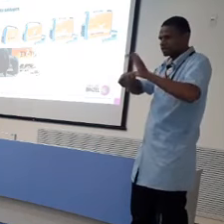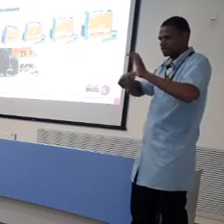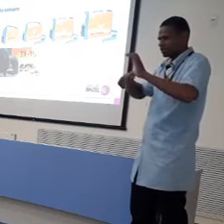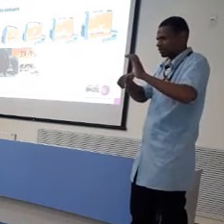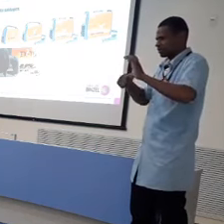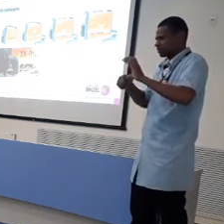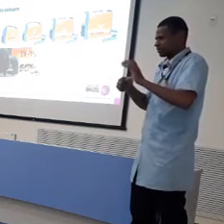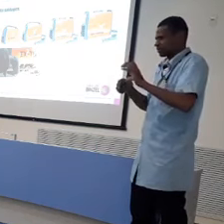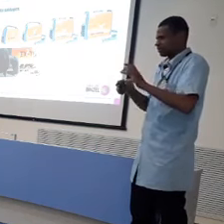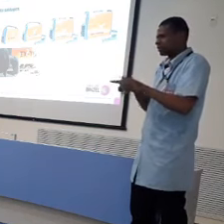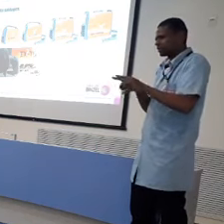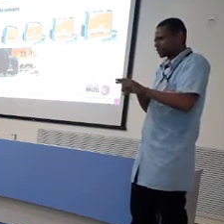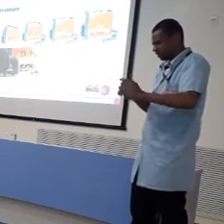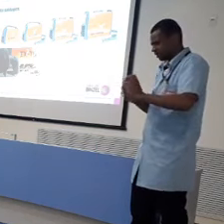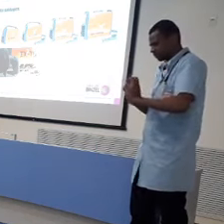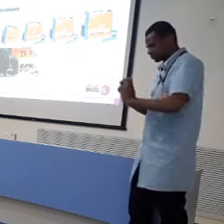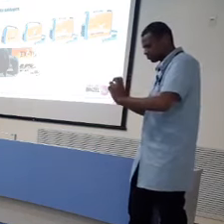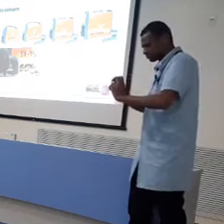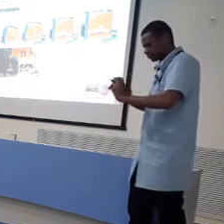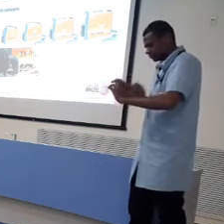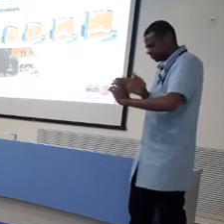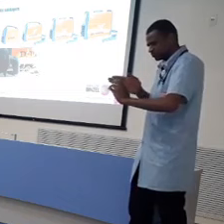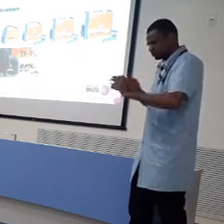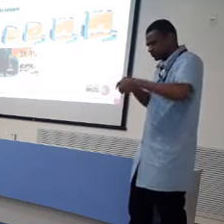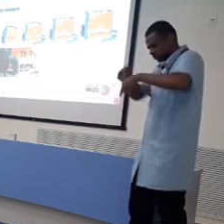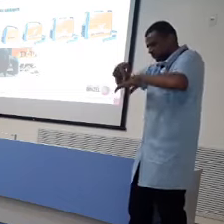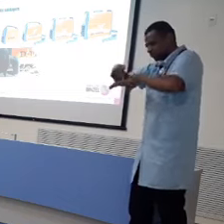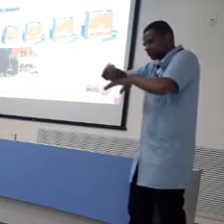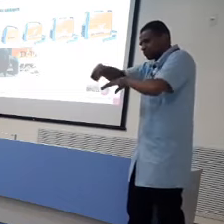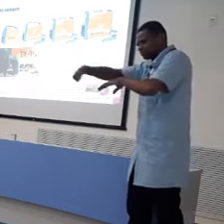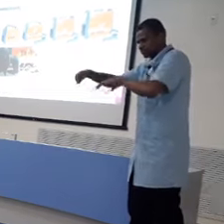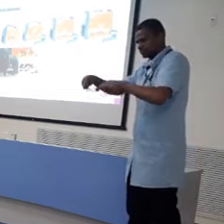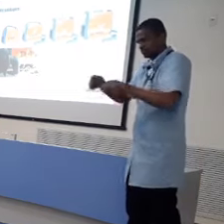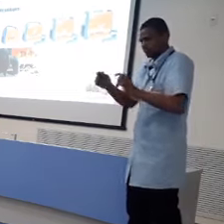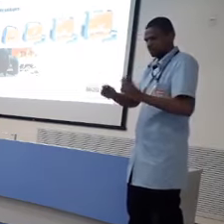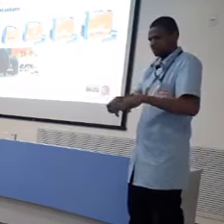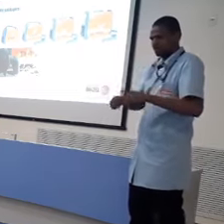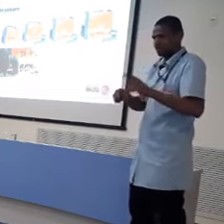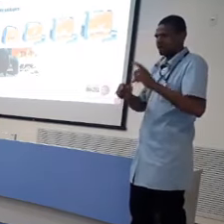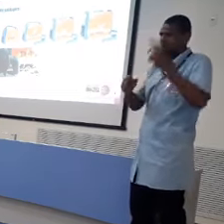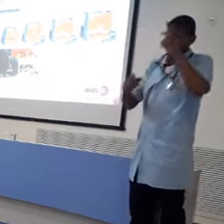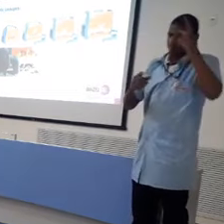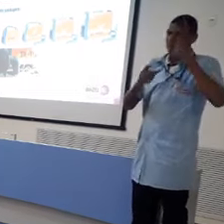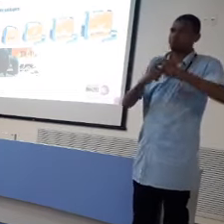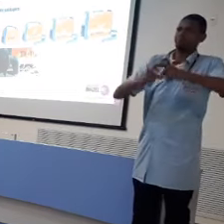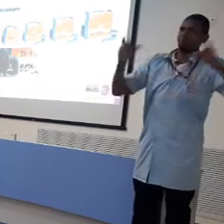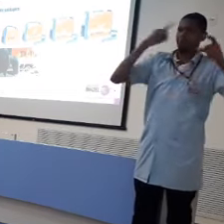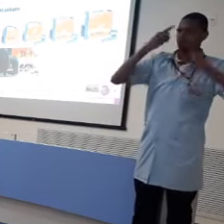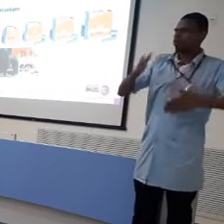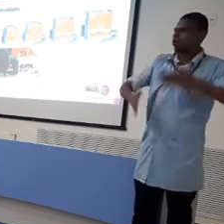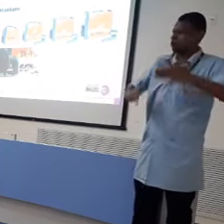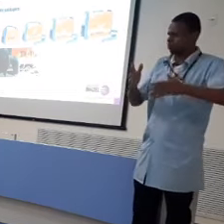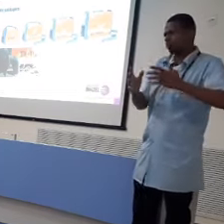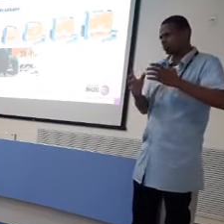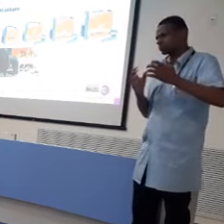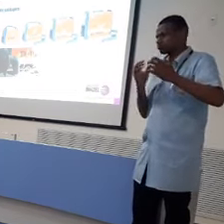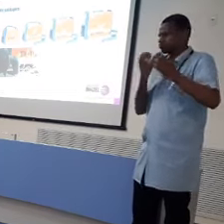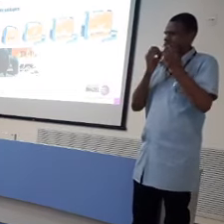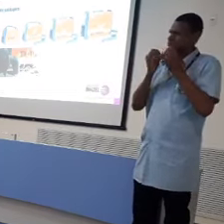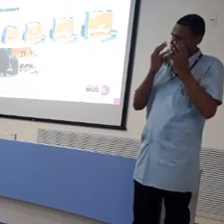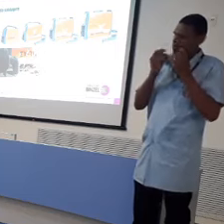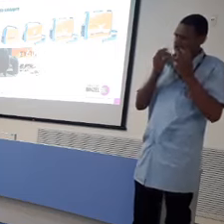Mecanizações simples, né, pessoal? Hoje a gente vê no mercado, muitas pessoas falam, vamos colocar um robô. Tudo é robô. Robô, pessoal,